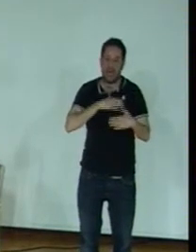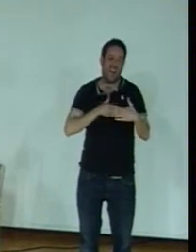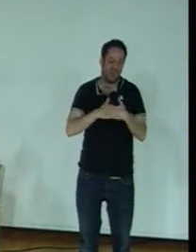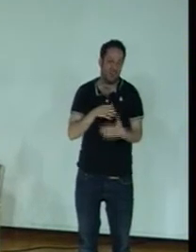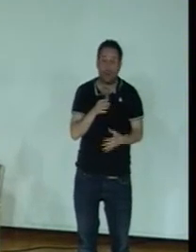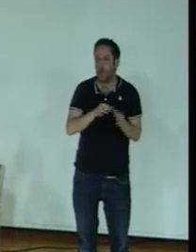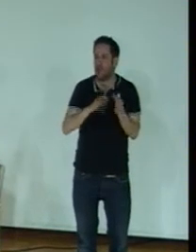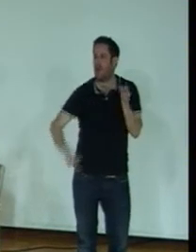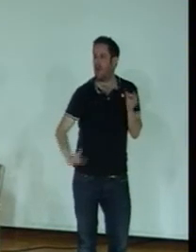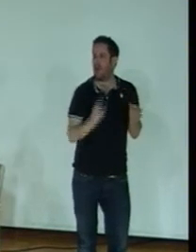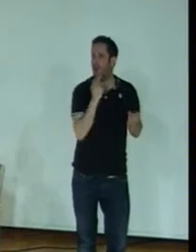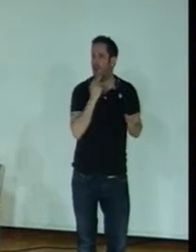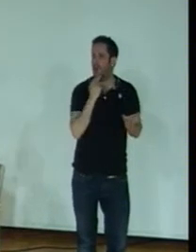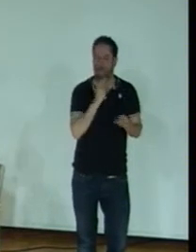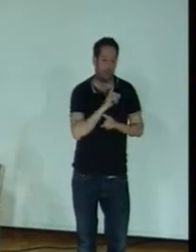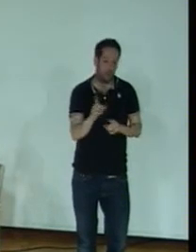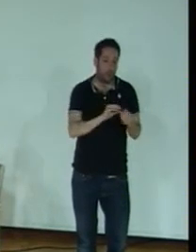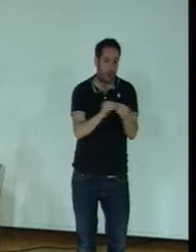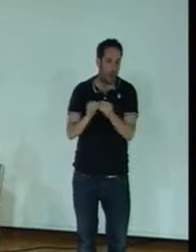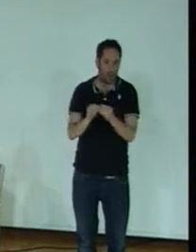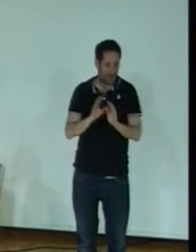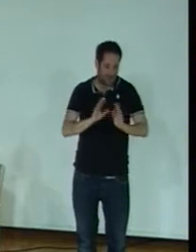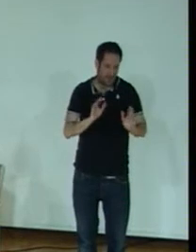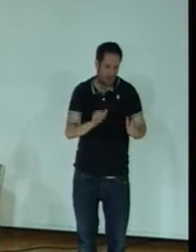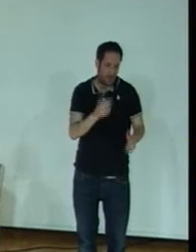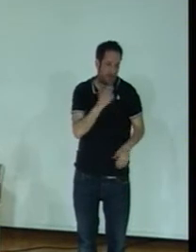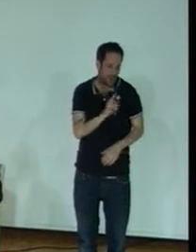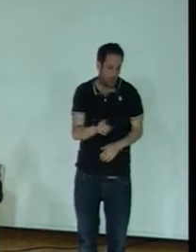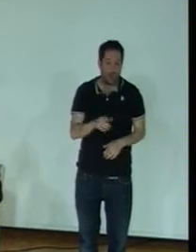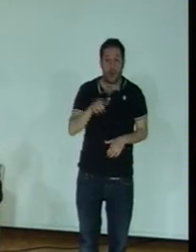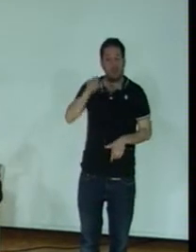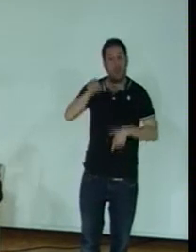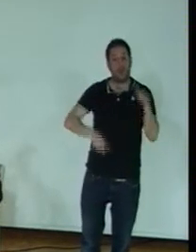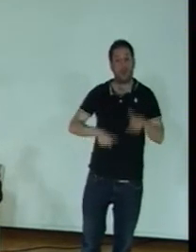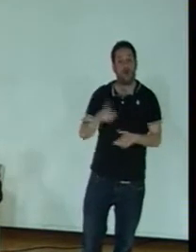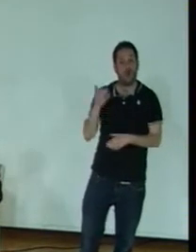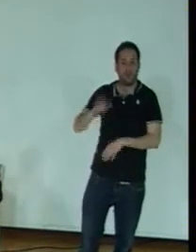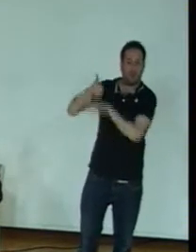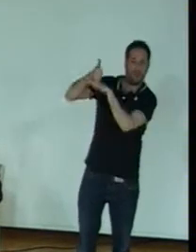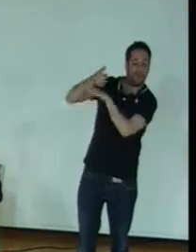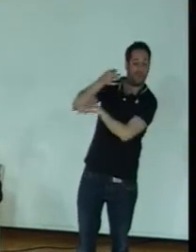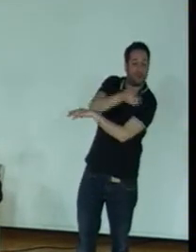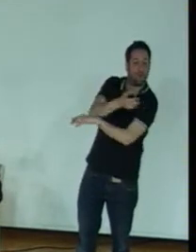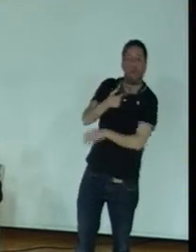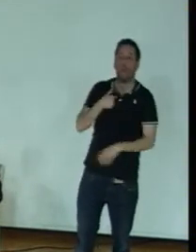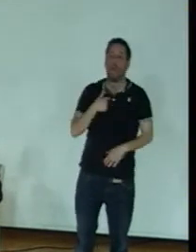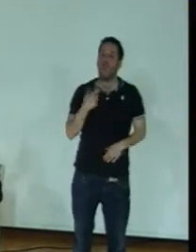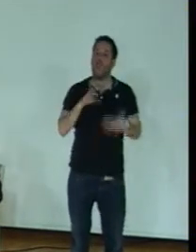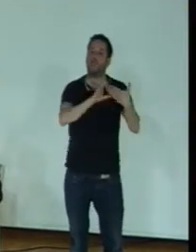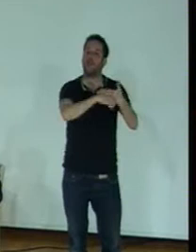limites. Ce n'est pas une solution parfaite à tous les problèmes. Et donc quand certaines personnes dans les autorités prétendent